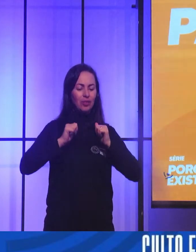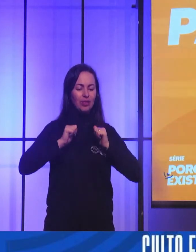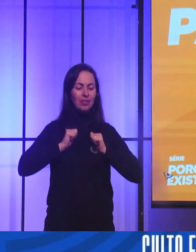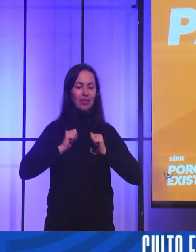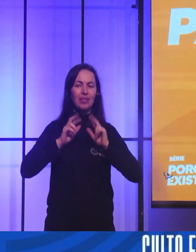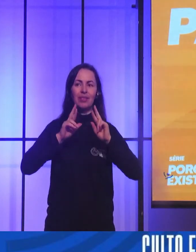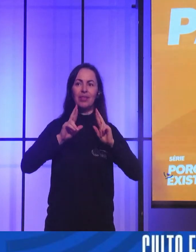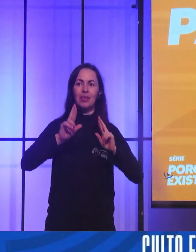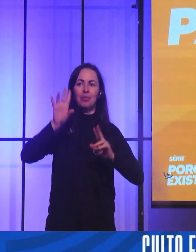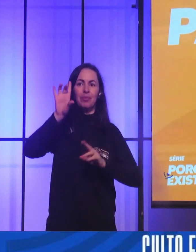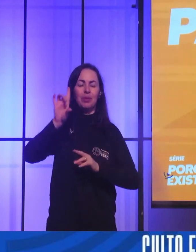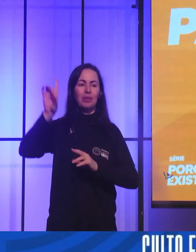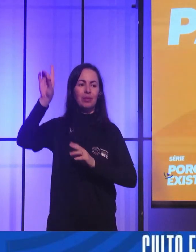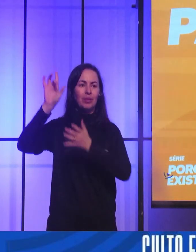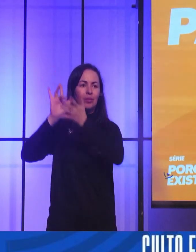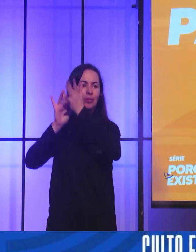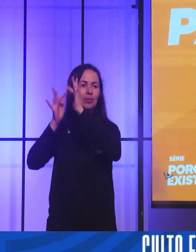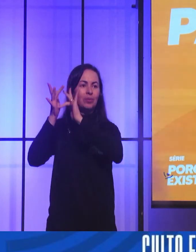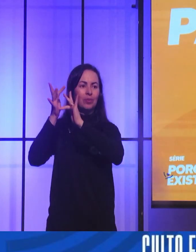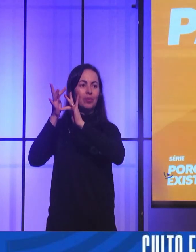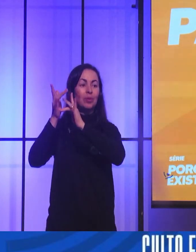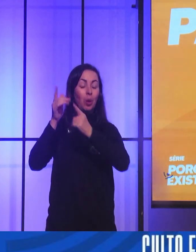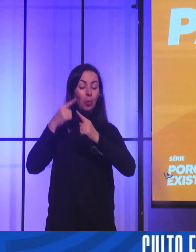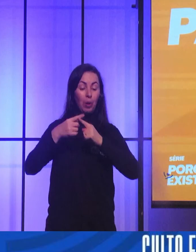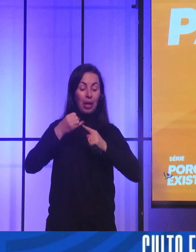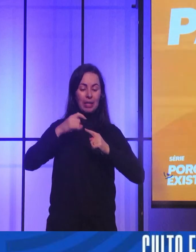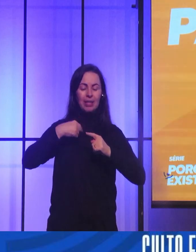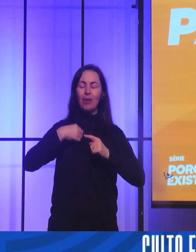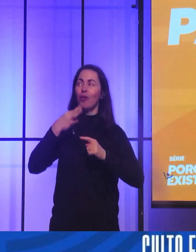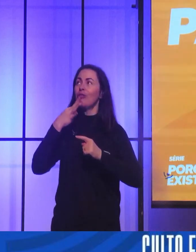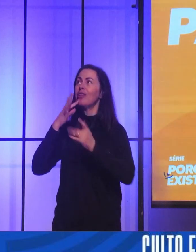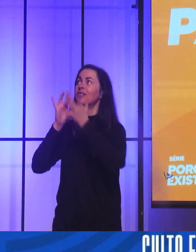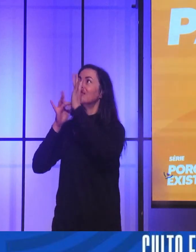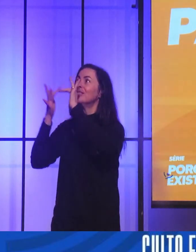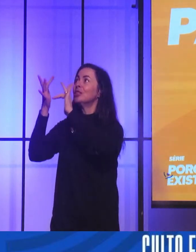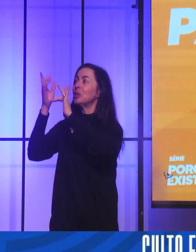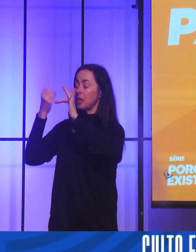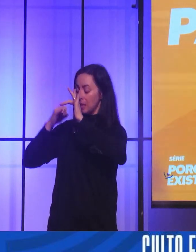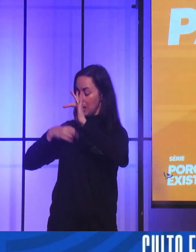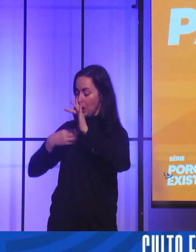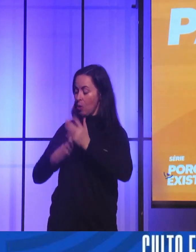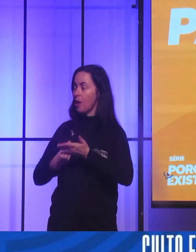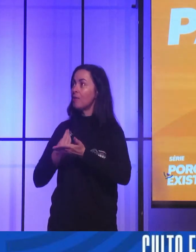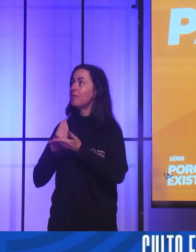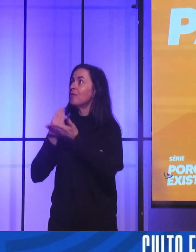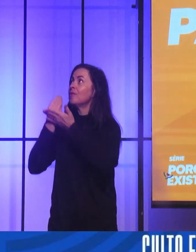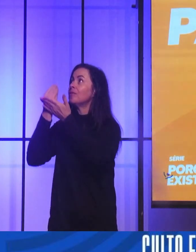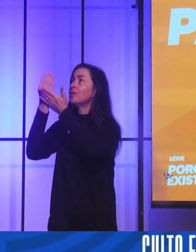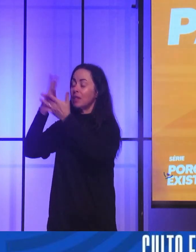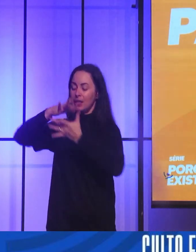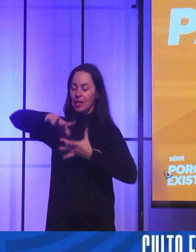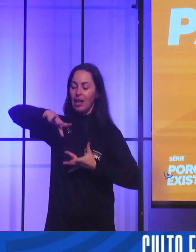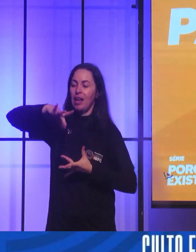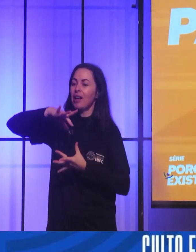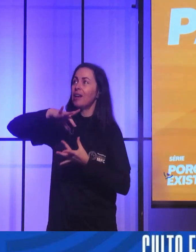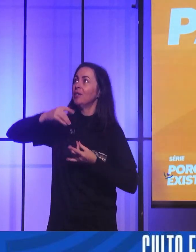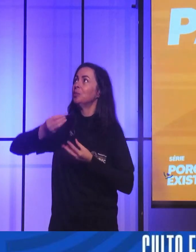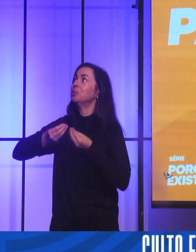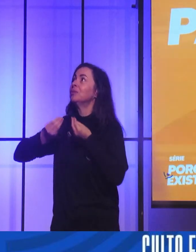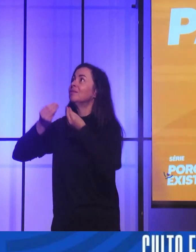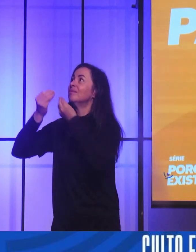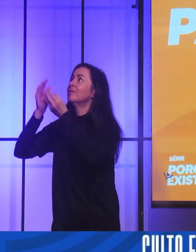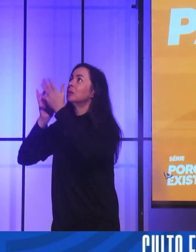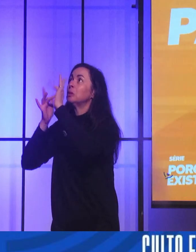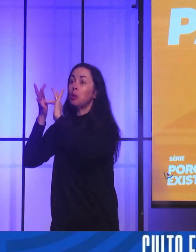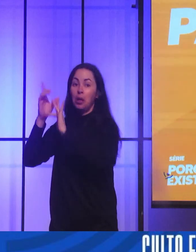Jesus. Porque quando nós conhecemos a Jesus, quando nós entregamos a Ele a nossa alma, a